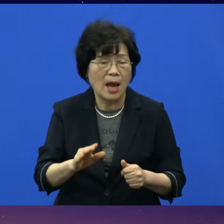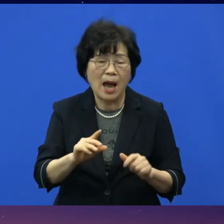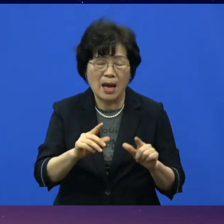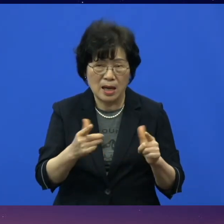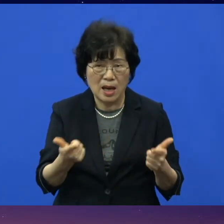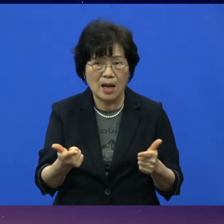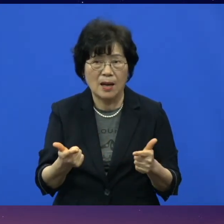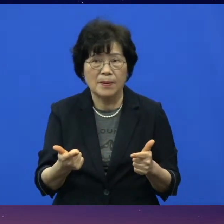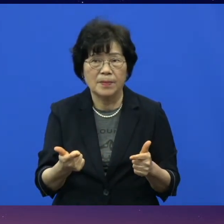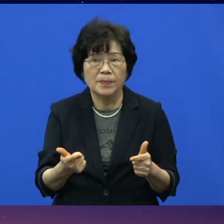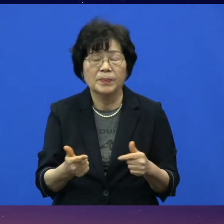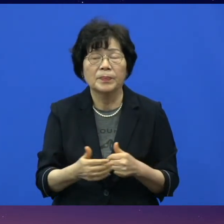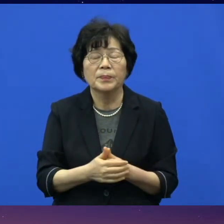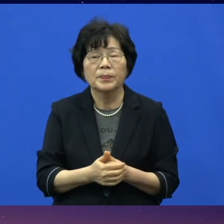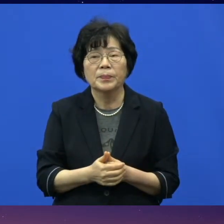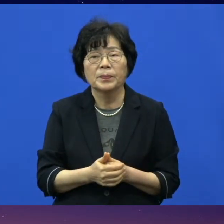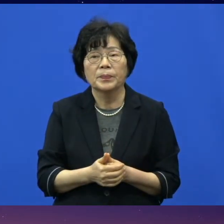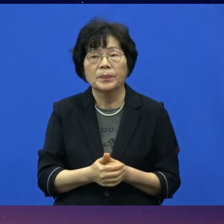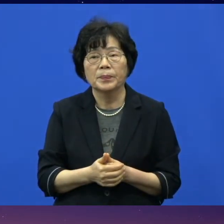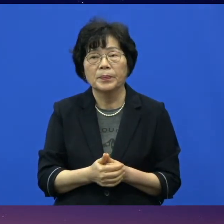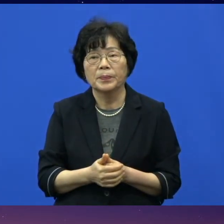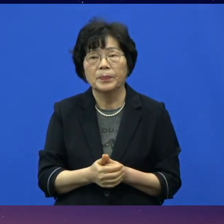나단 한 명 죽이면 끝나는 거거든.